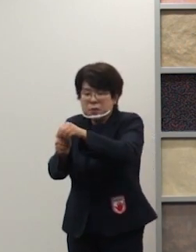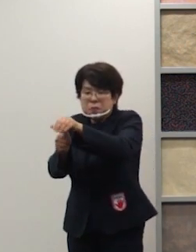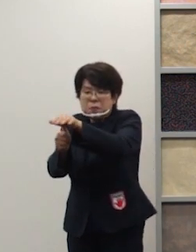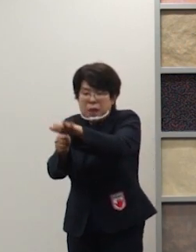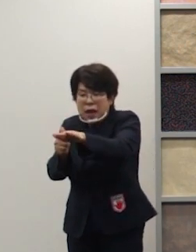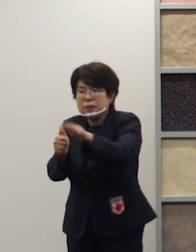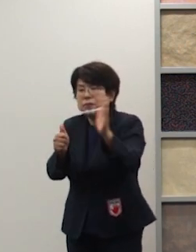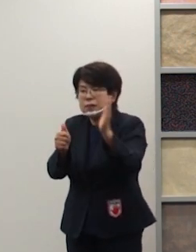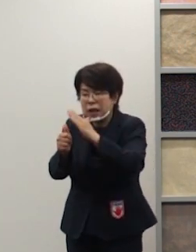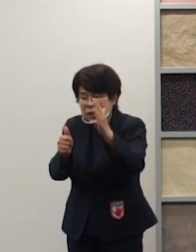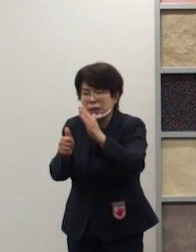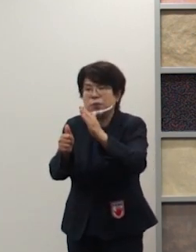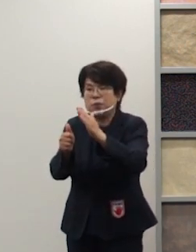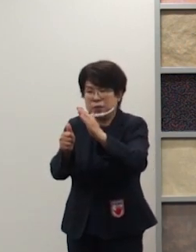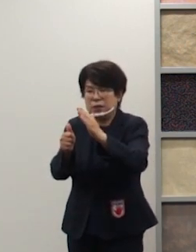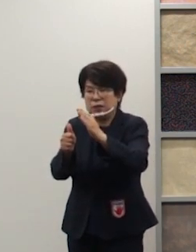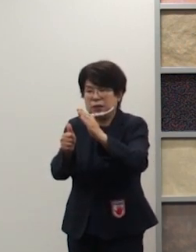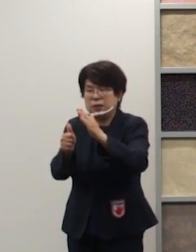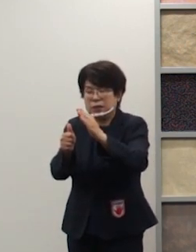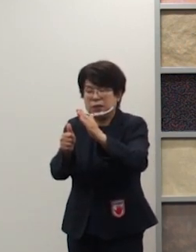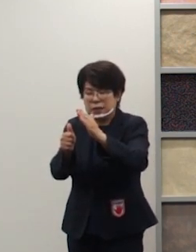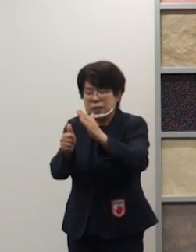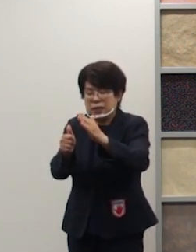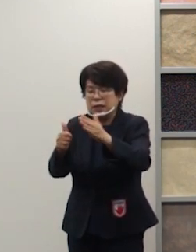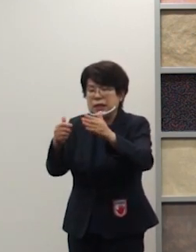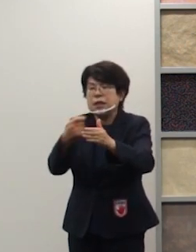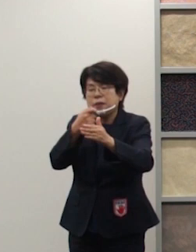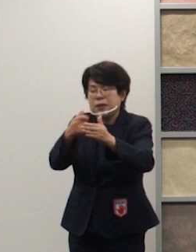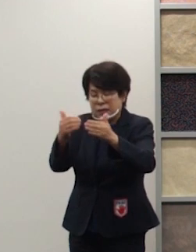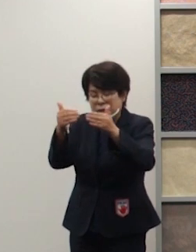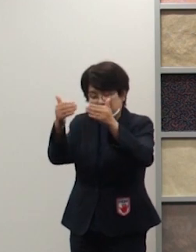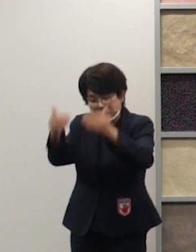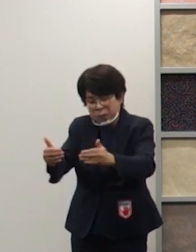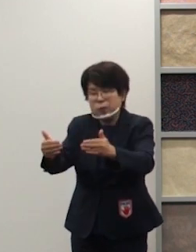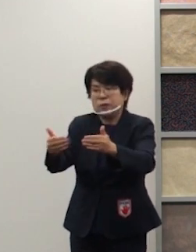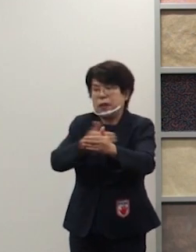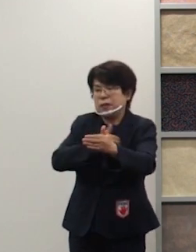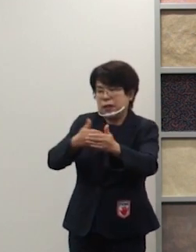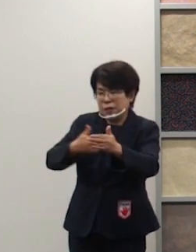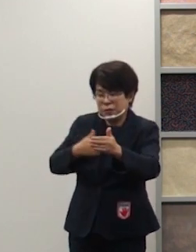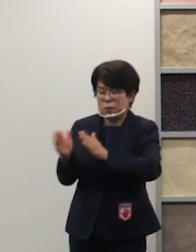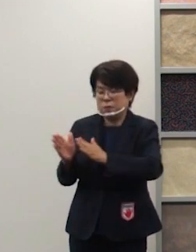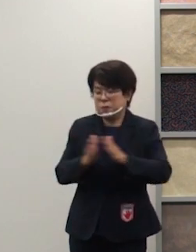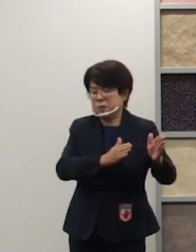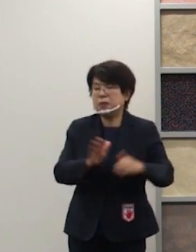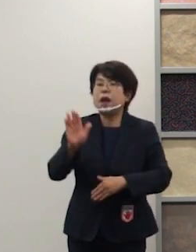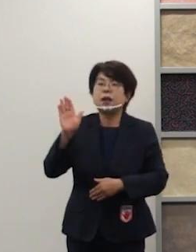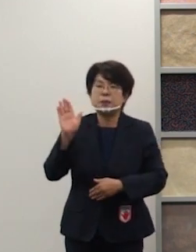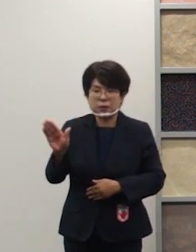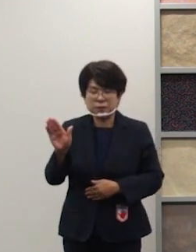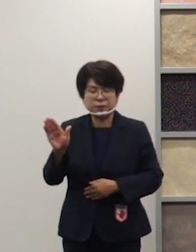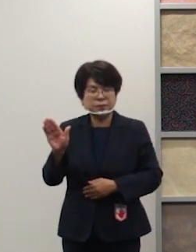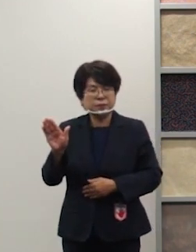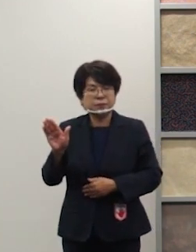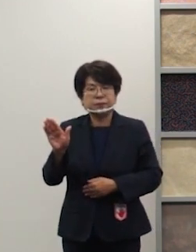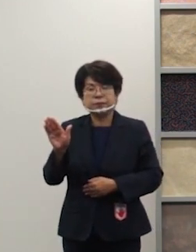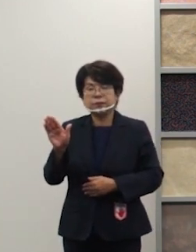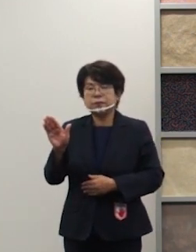ずに移るリスクというのも極めて極小化される、そういうその段取りを講じておりますので、